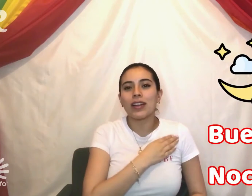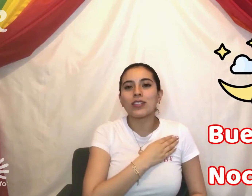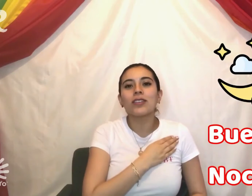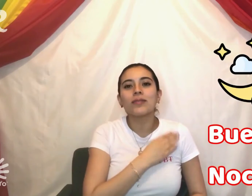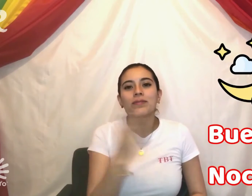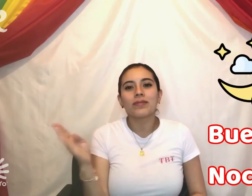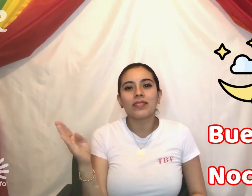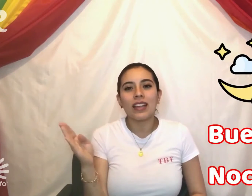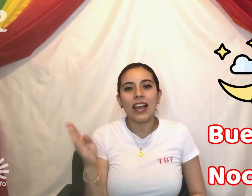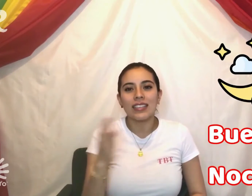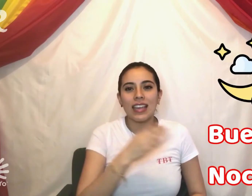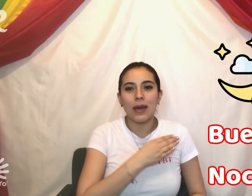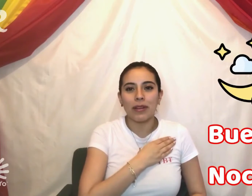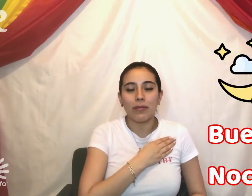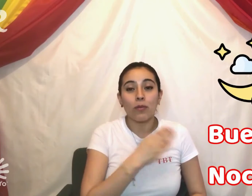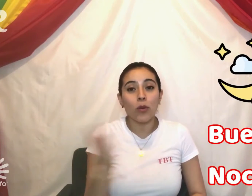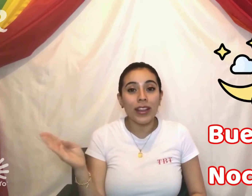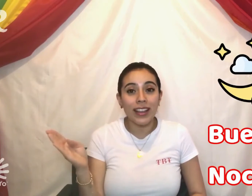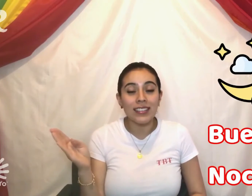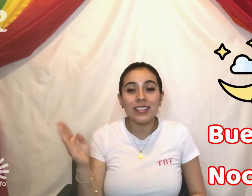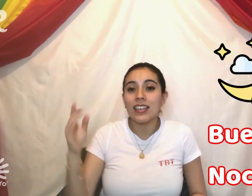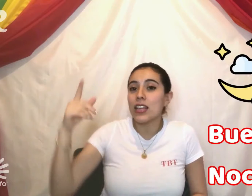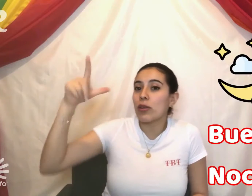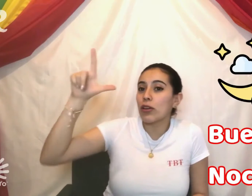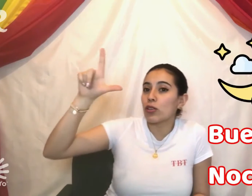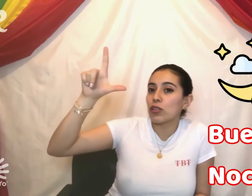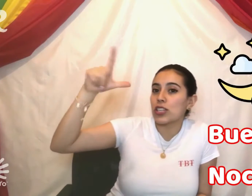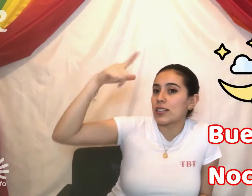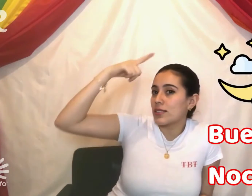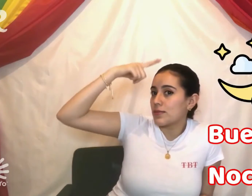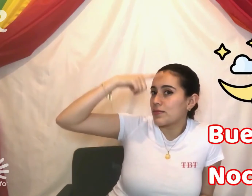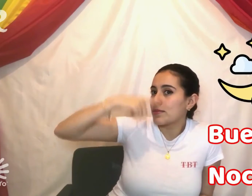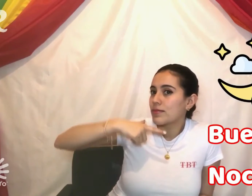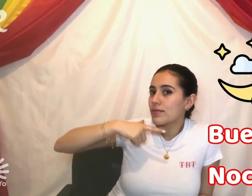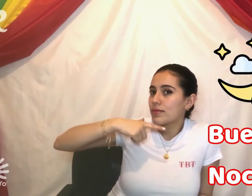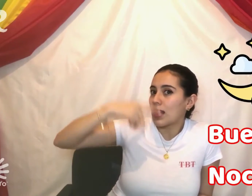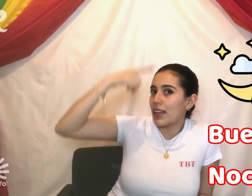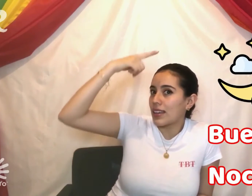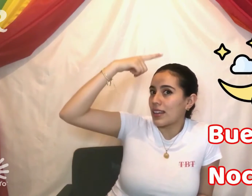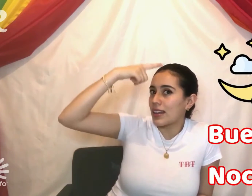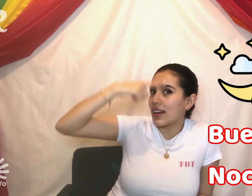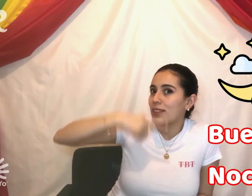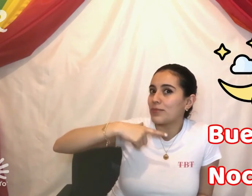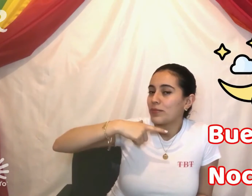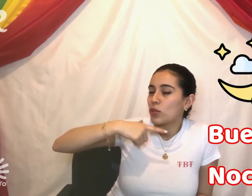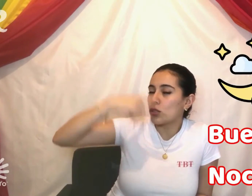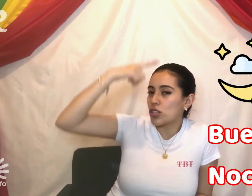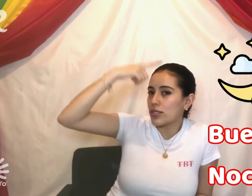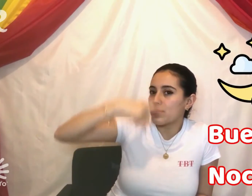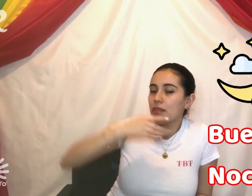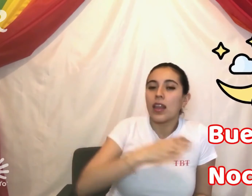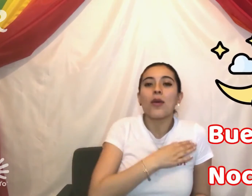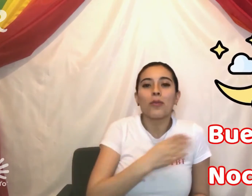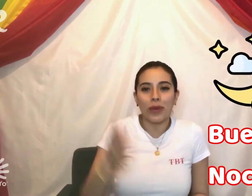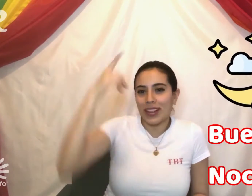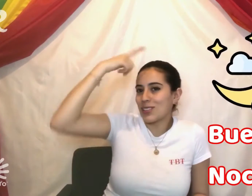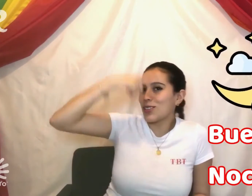corazón se abre buenas y luego noches aquí en la cara. Noches. Buenas